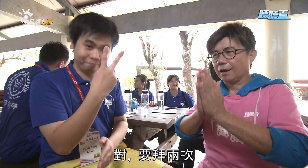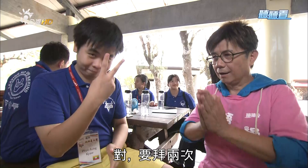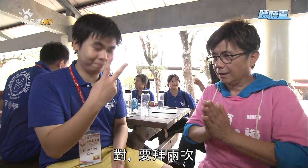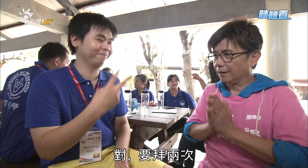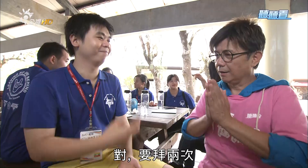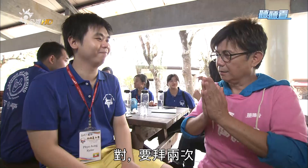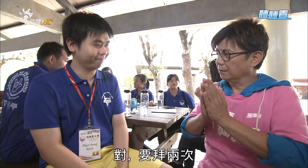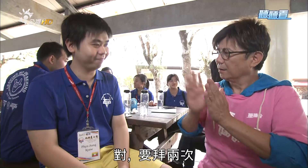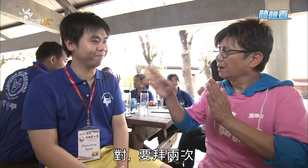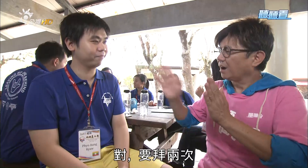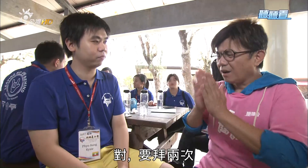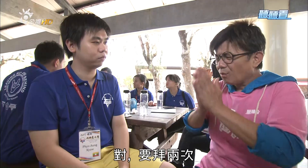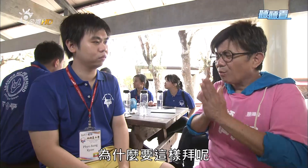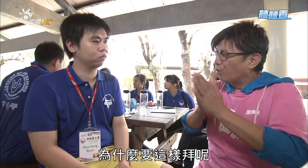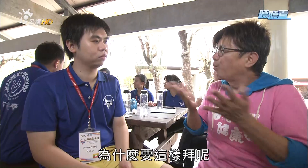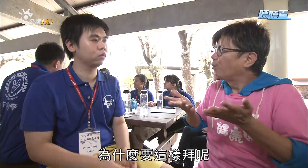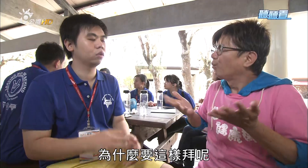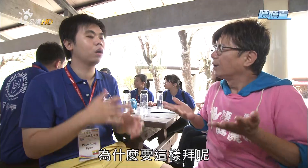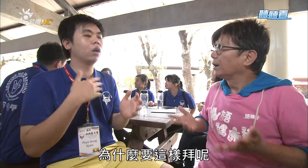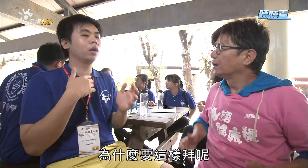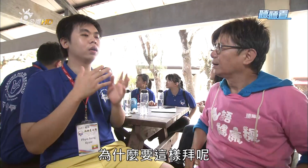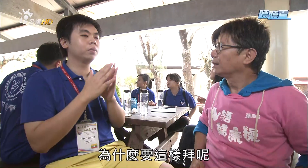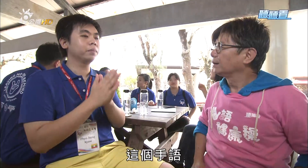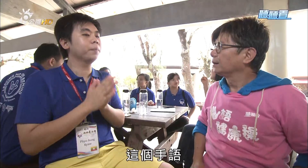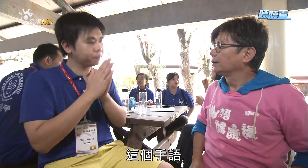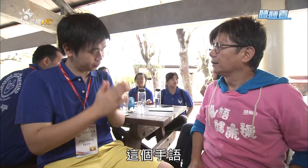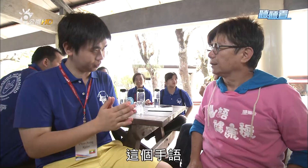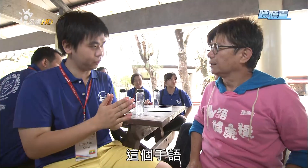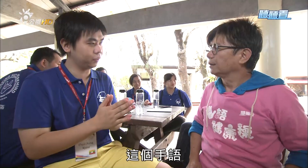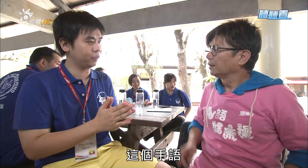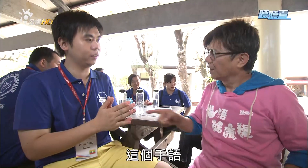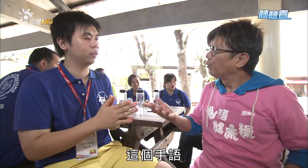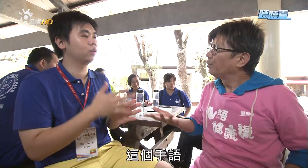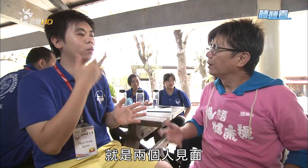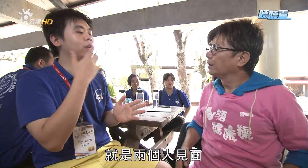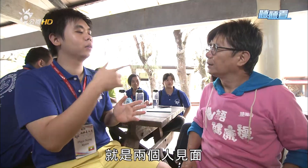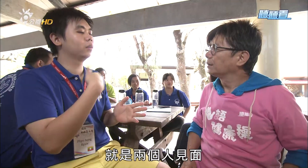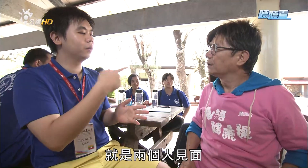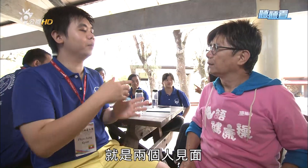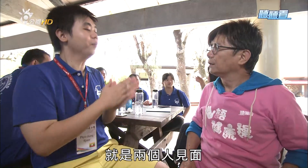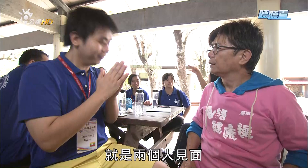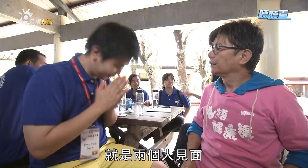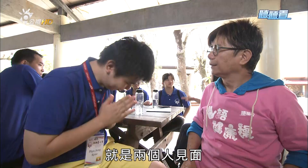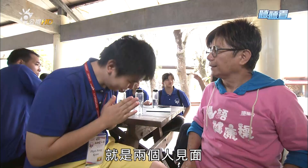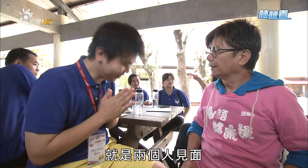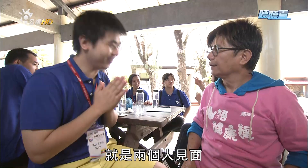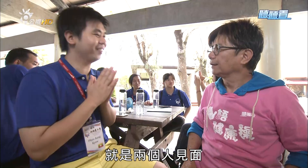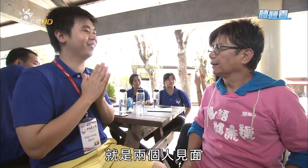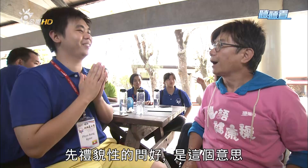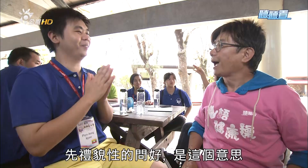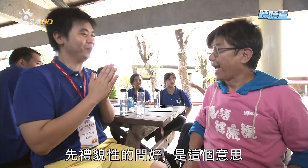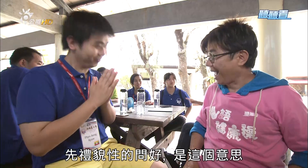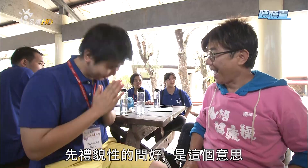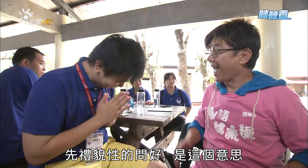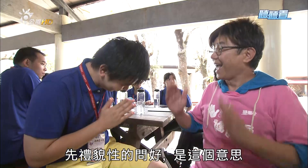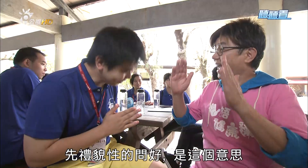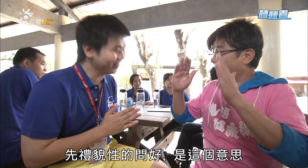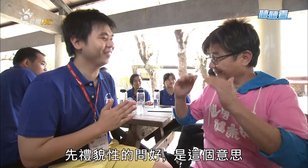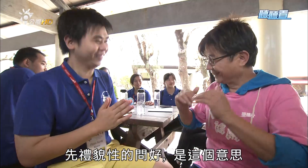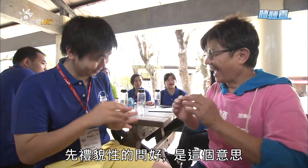次。 为什么要这样拜呢？ 这个手语啊，就是两个人见面呐，先礼貌性的问好，是这个意思。